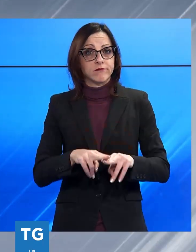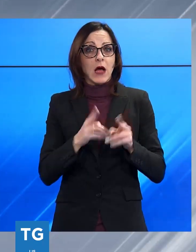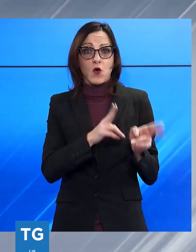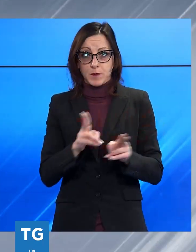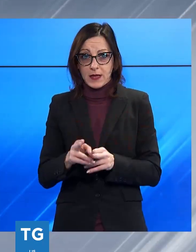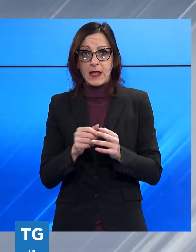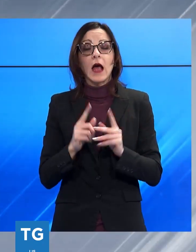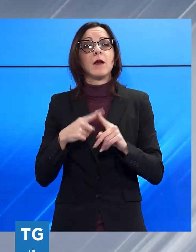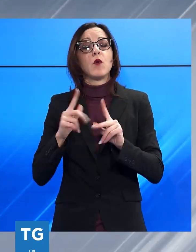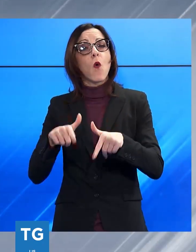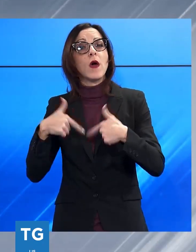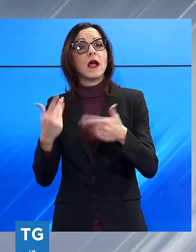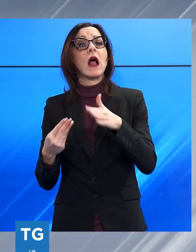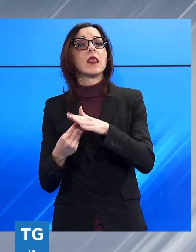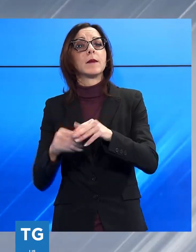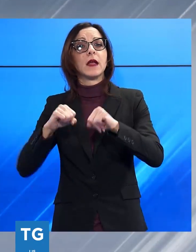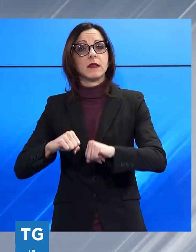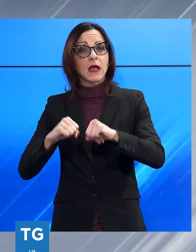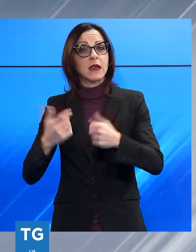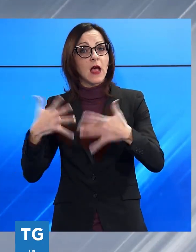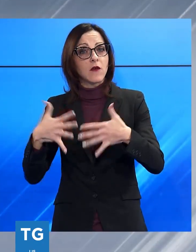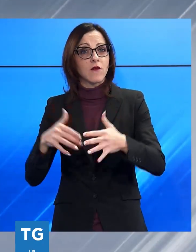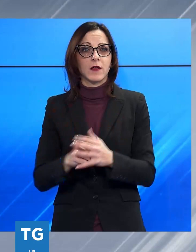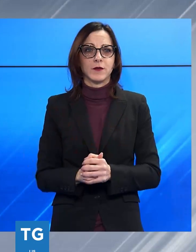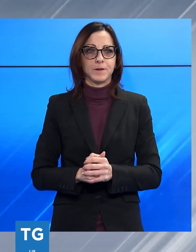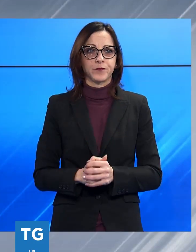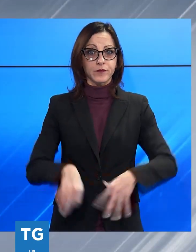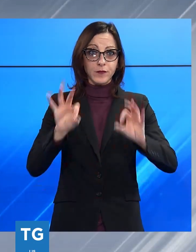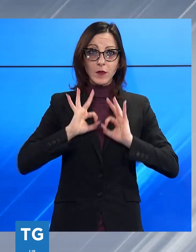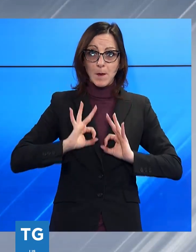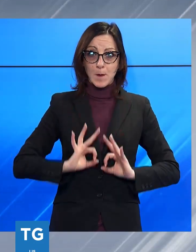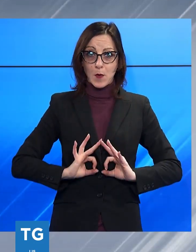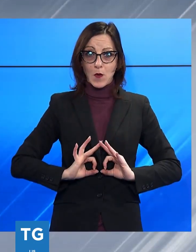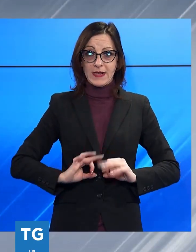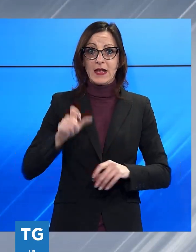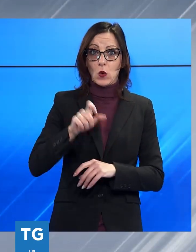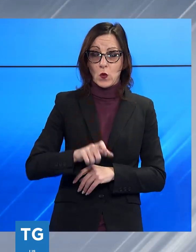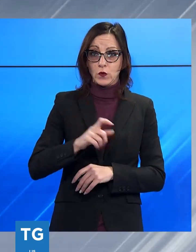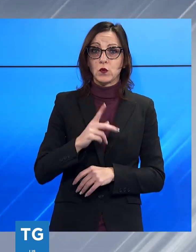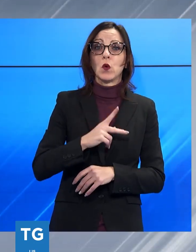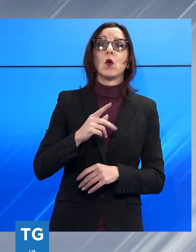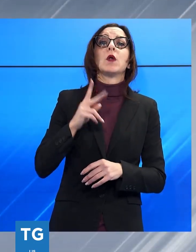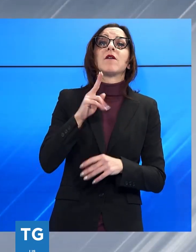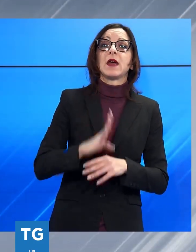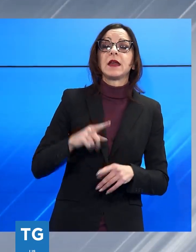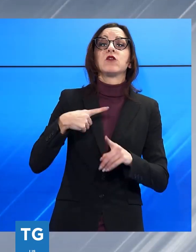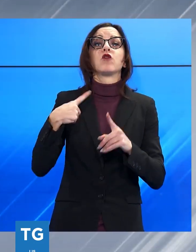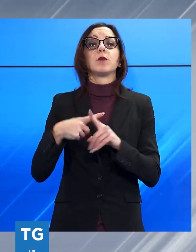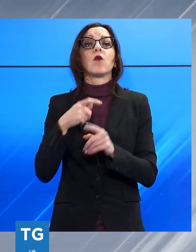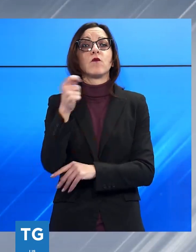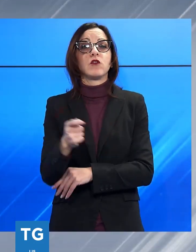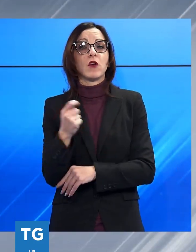alla direzione dell'ospedale nel corso dell'iniziativa i poliziotti della Questura del commissariato di Viareggio e i vigili del fuoco hanno